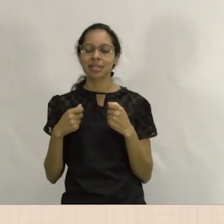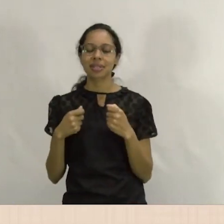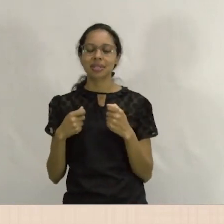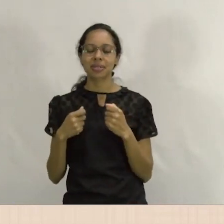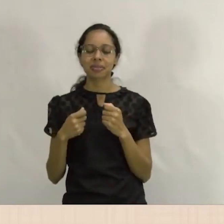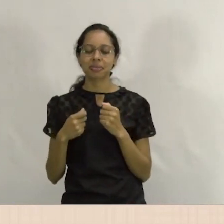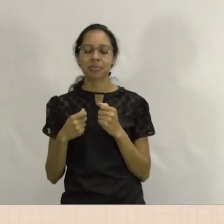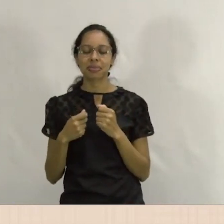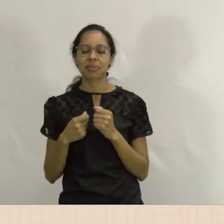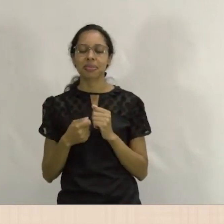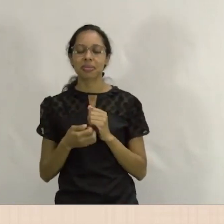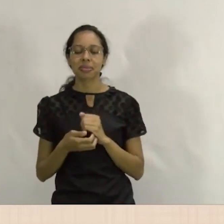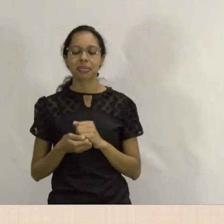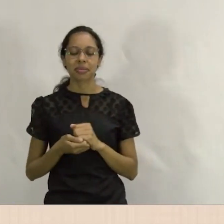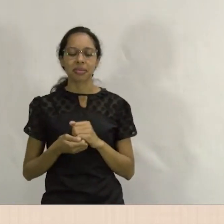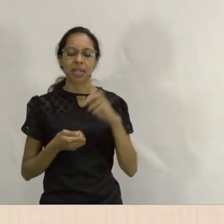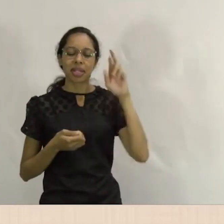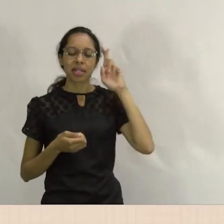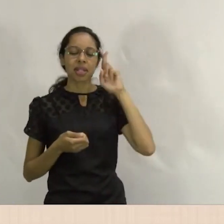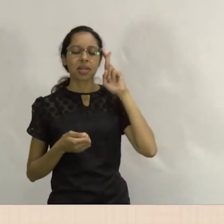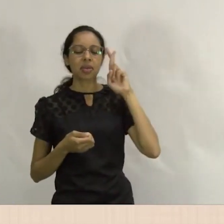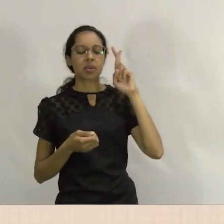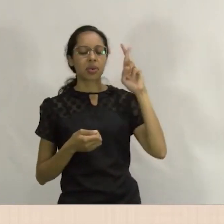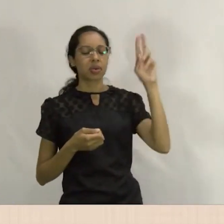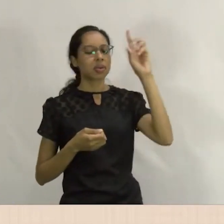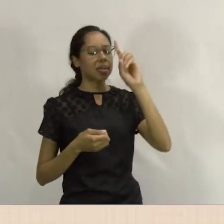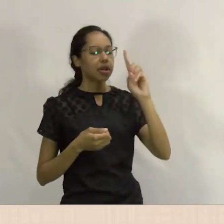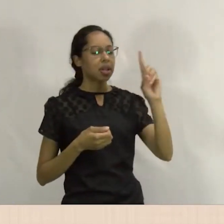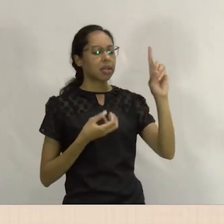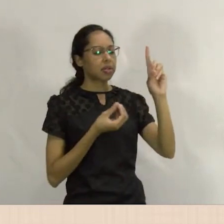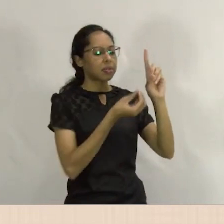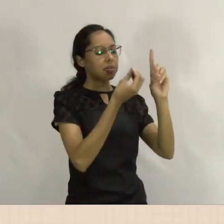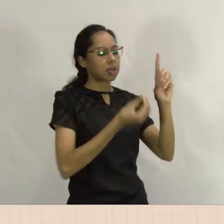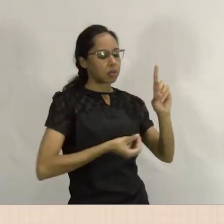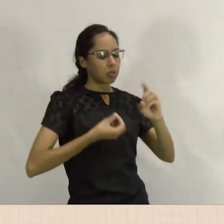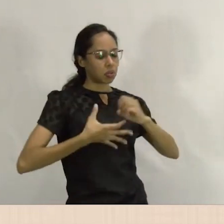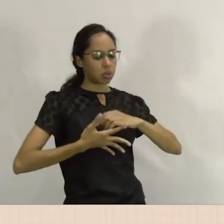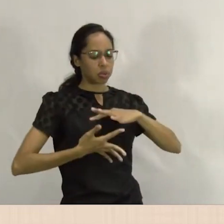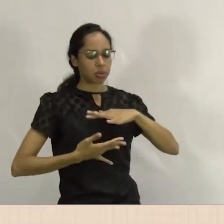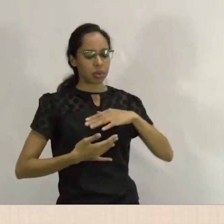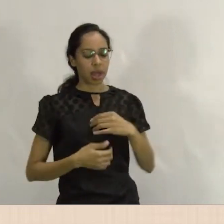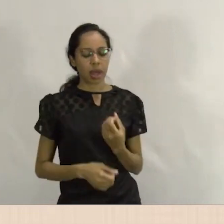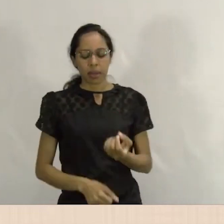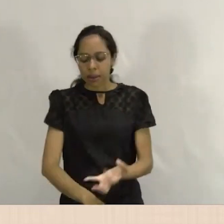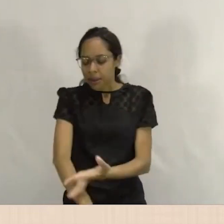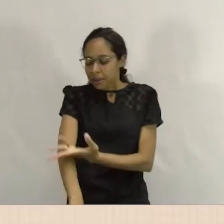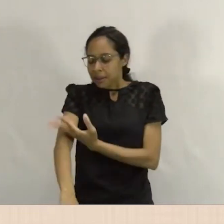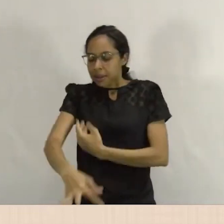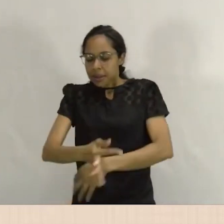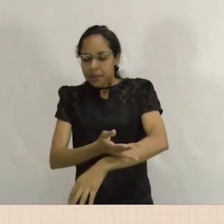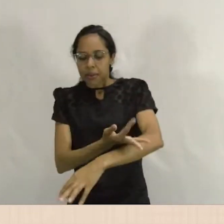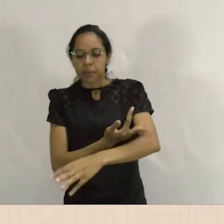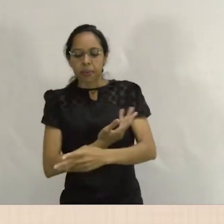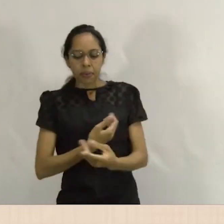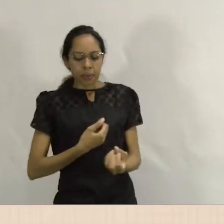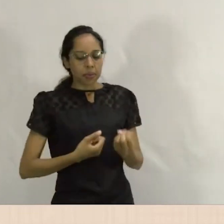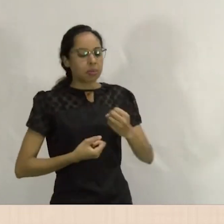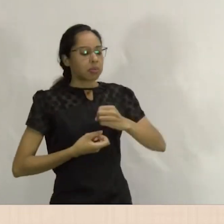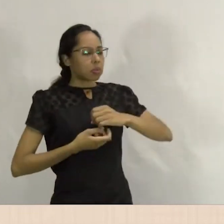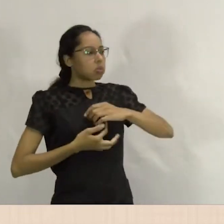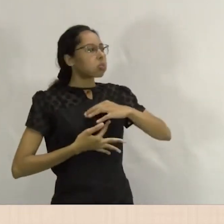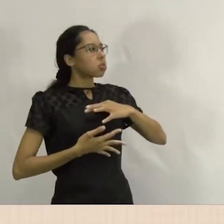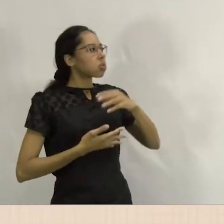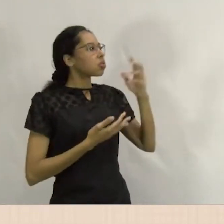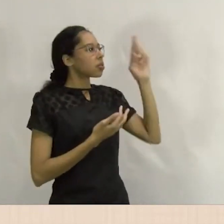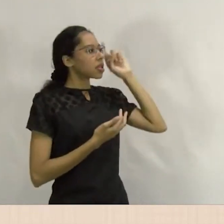com Deus mesmo como realidade. Enche as minhas emoções. As minhas emoções são tão